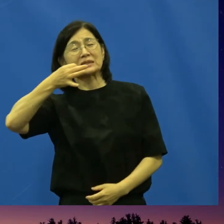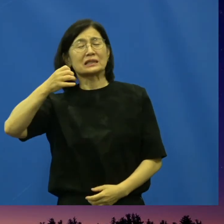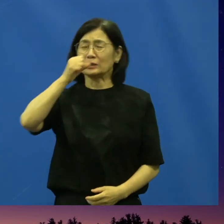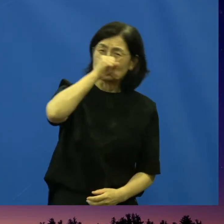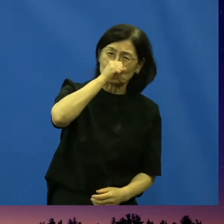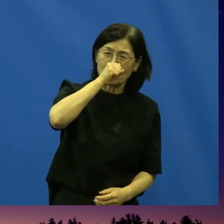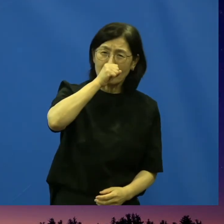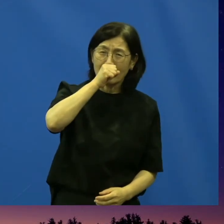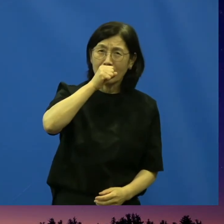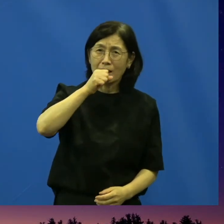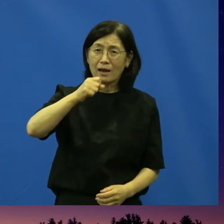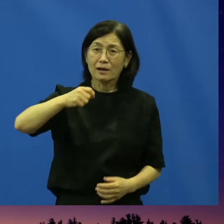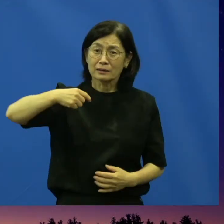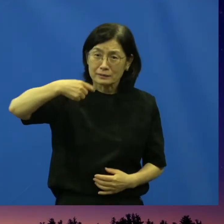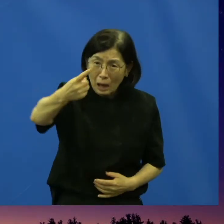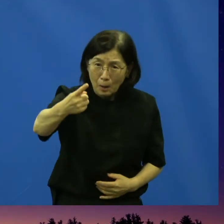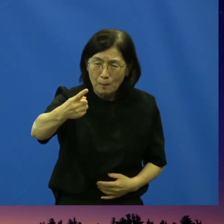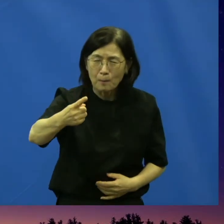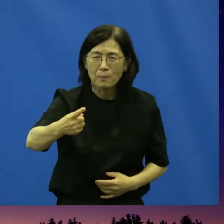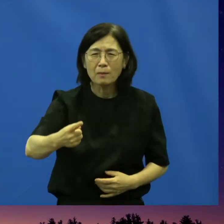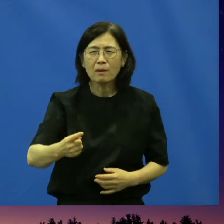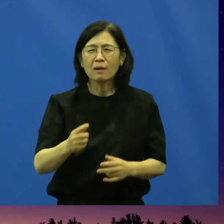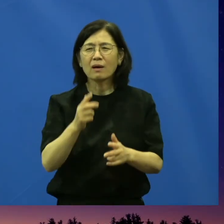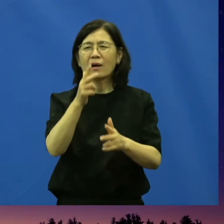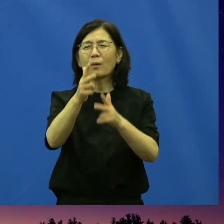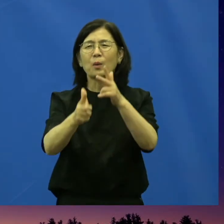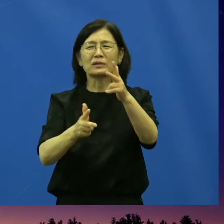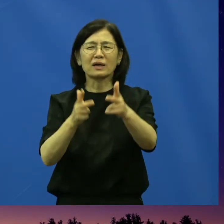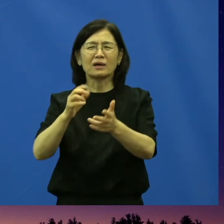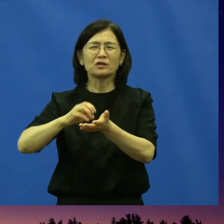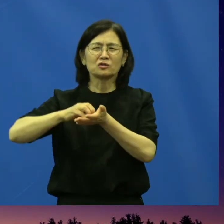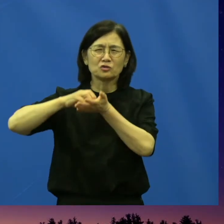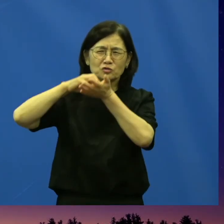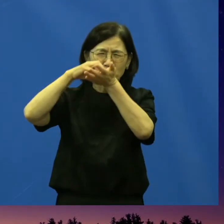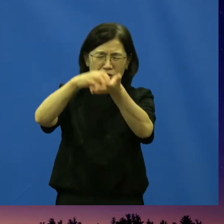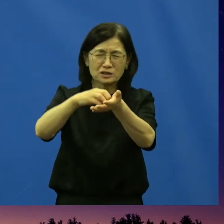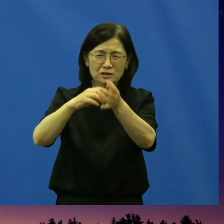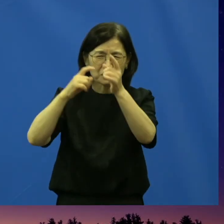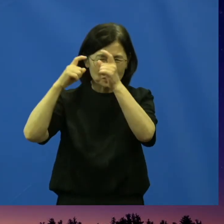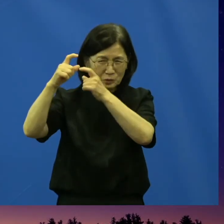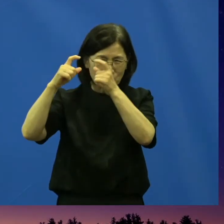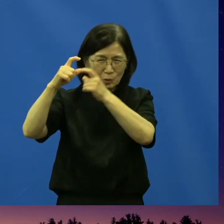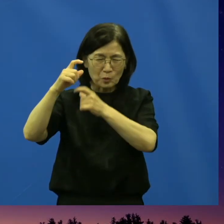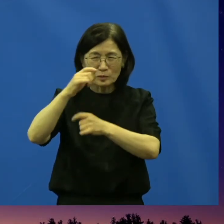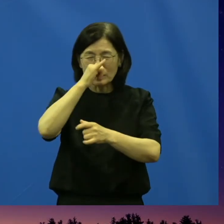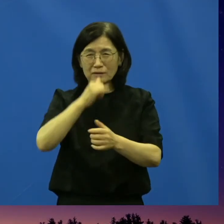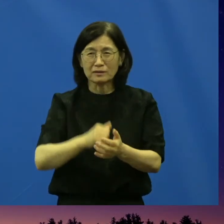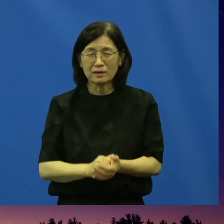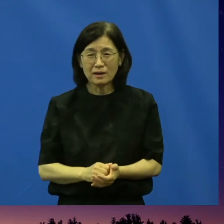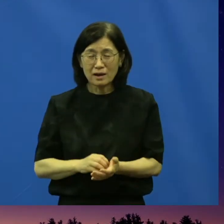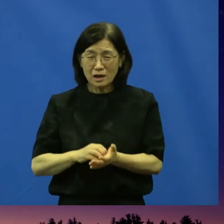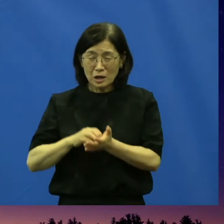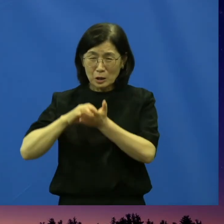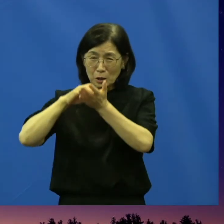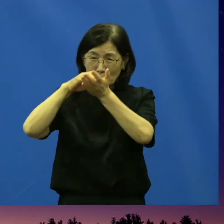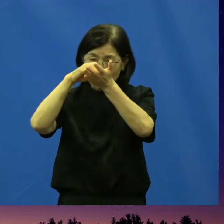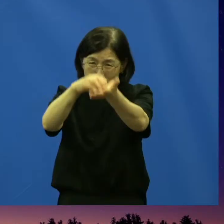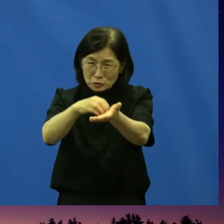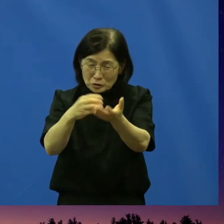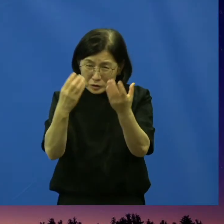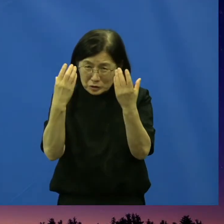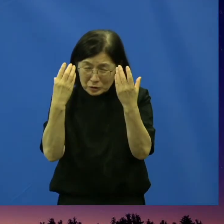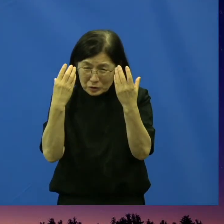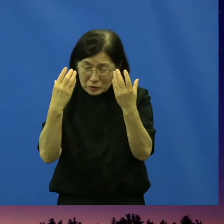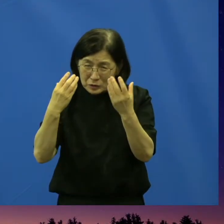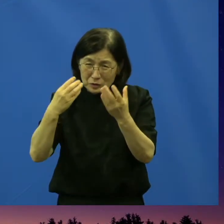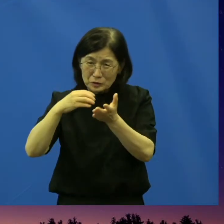졸업하면 이제 당장 돈을 벌어야 되는데 쉽지가 않아요, 여러분. 취직하면 또 다예요, 여러분. 취직해가지고 얼마 못